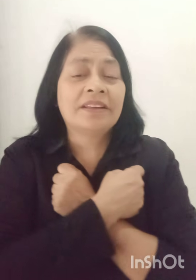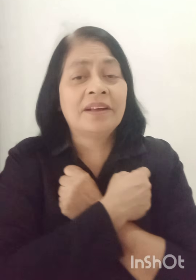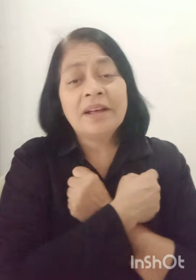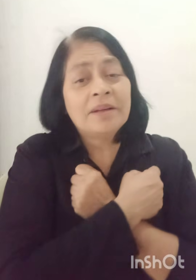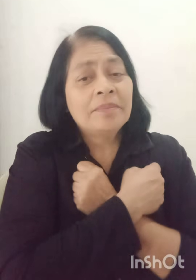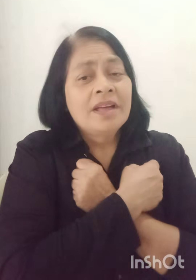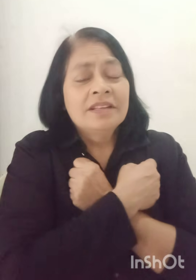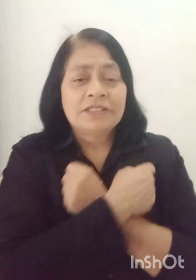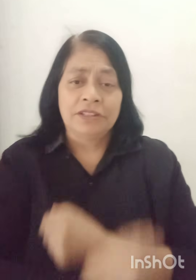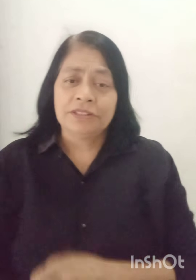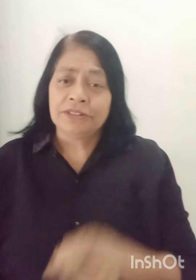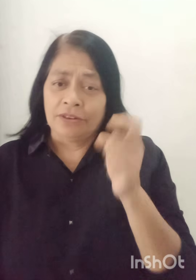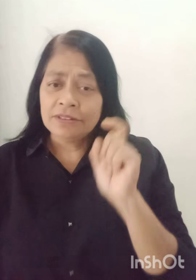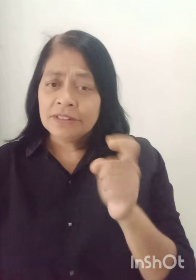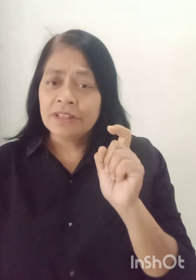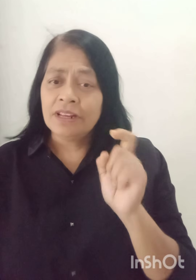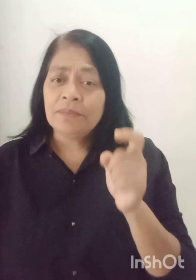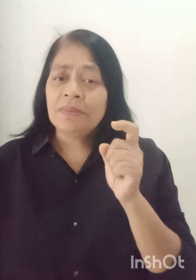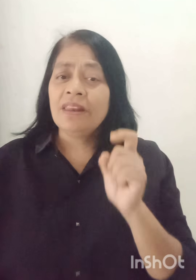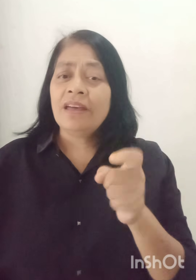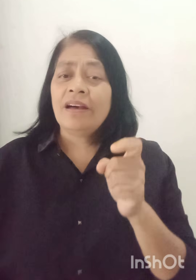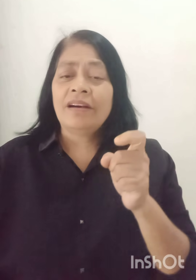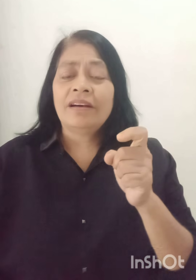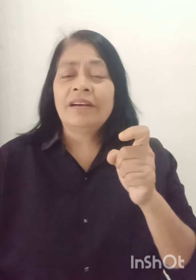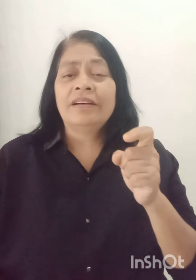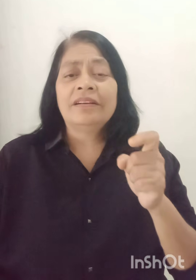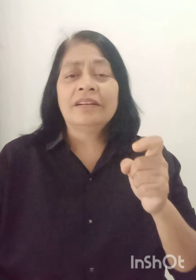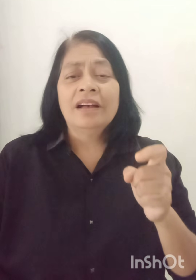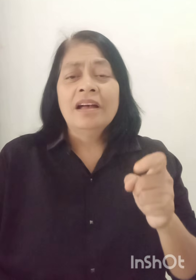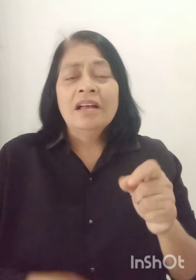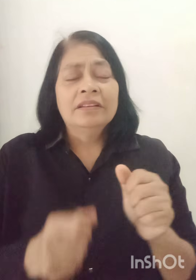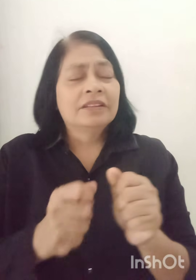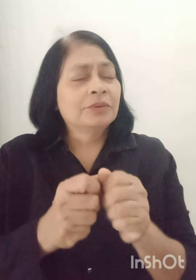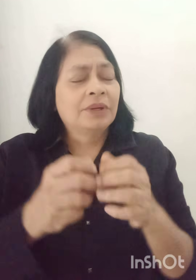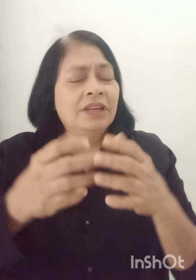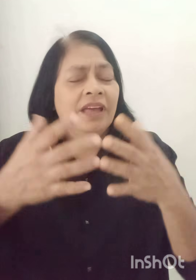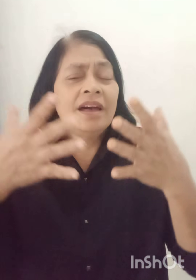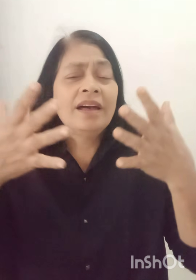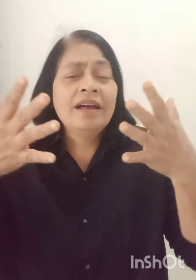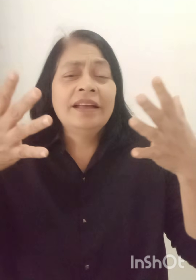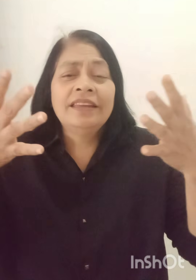sarap, sa isang iglap lang nawala na